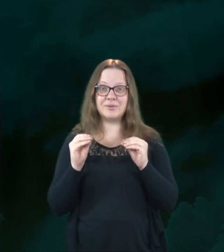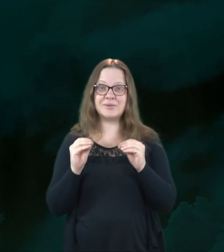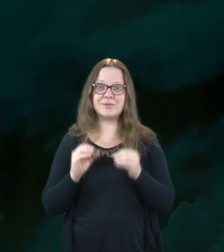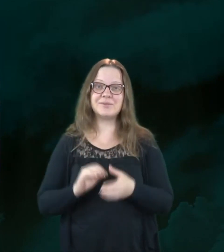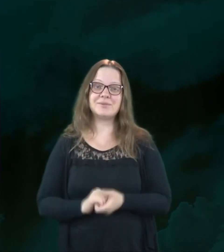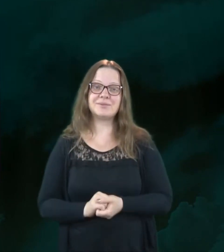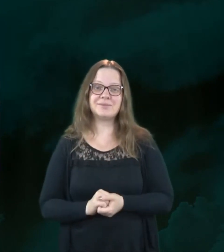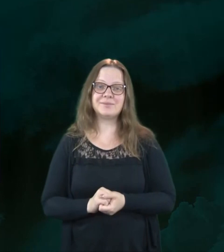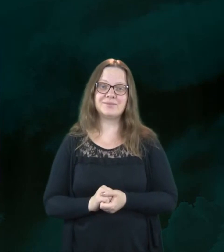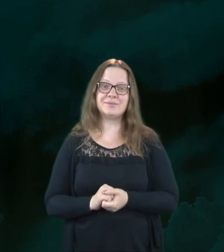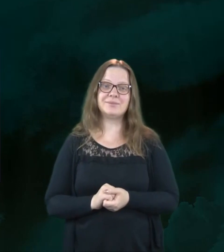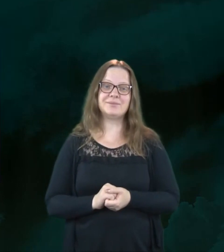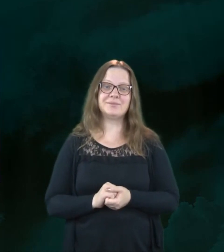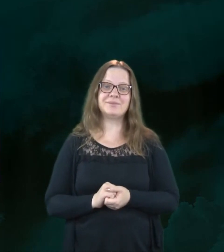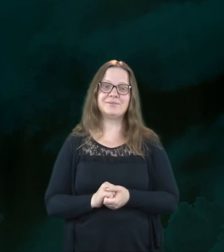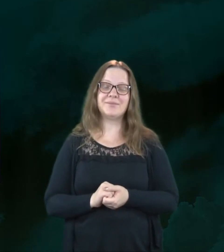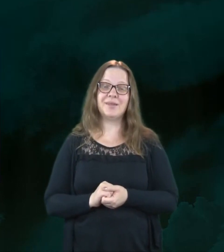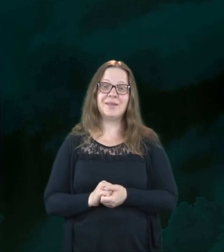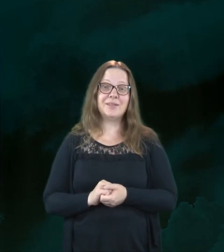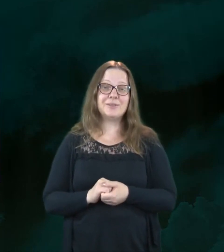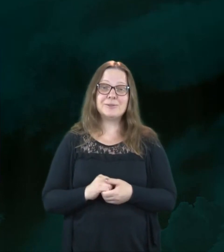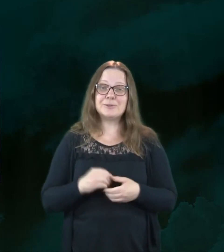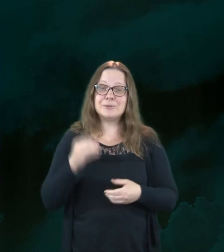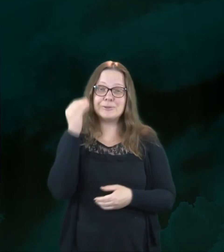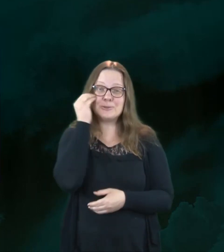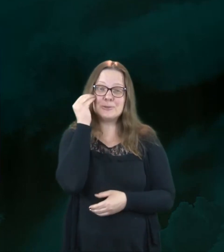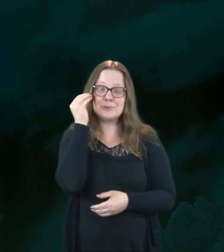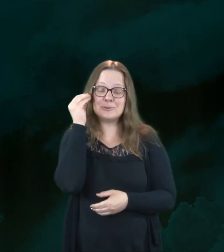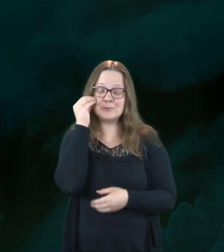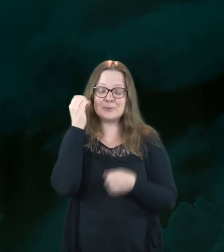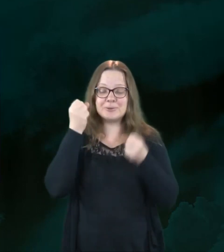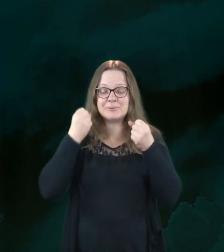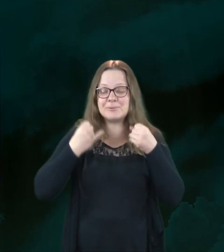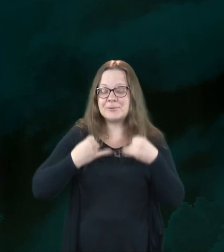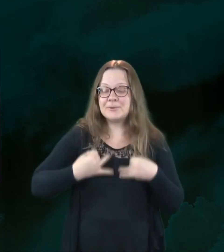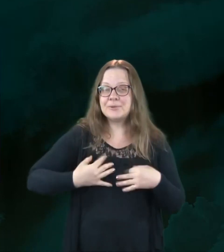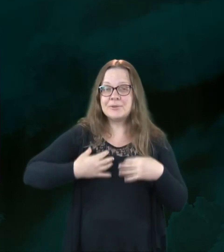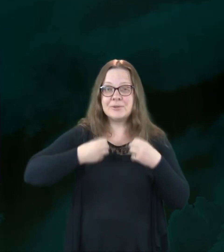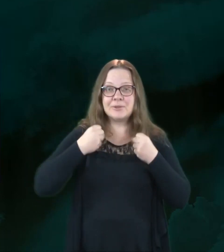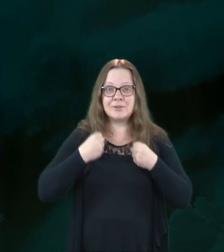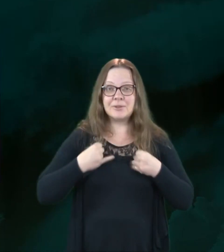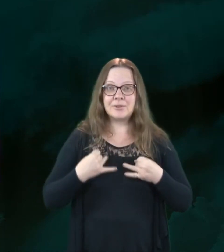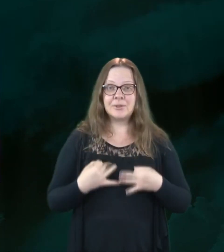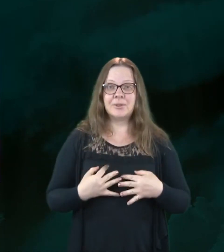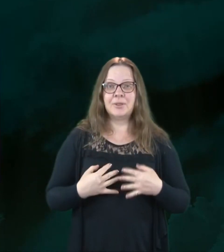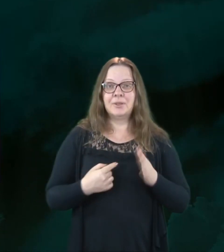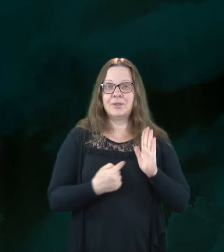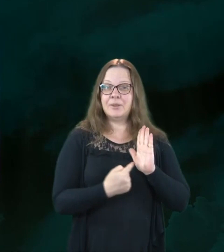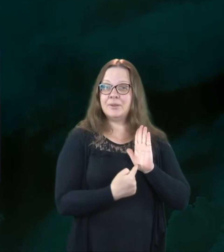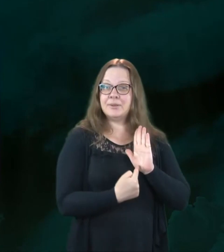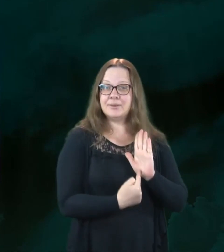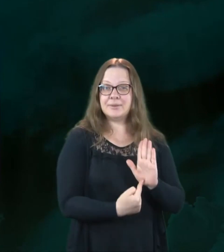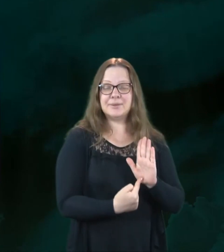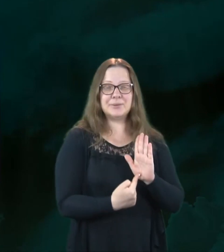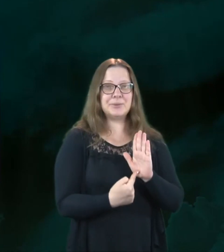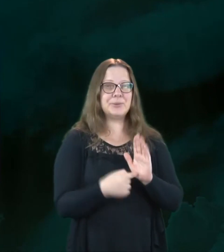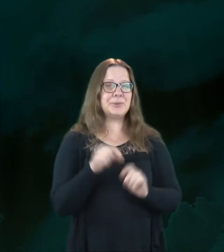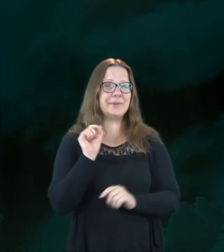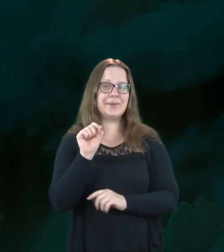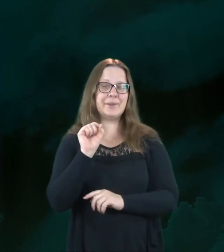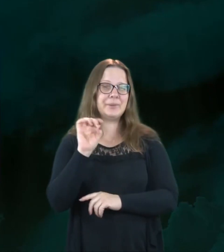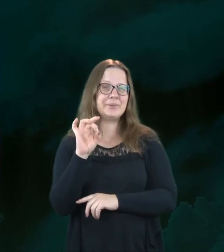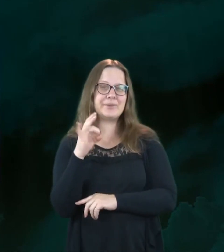eu estou gastando todas as minhas forças e para tentar mostrar uma coisa, né, para mostrar para vocês, essa